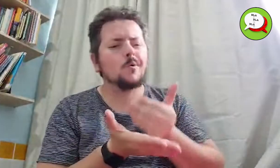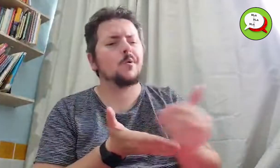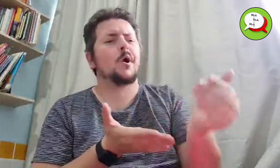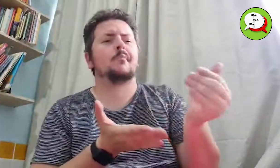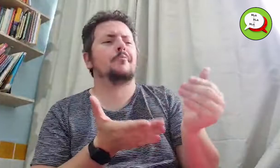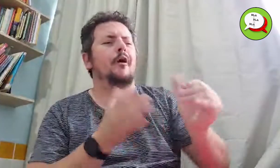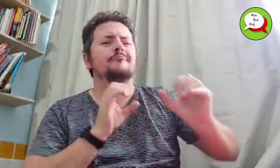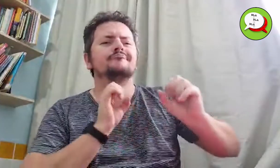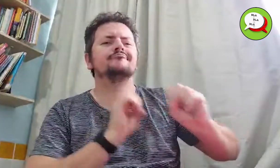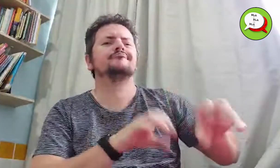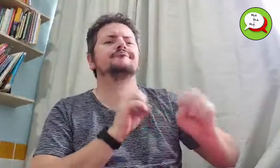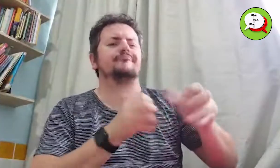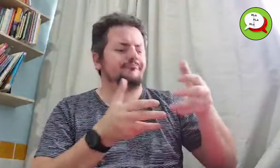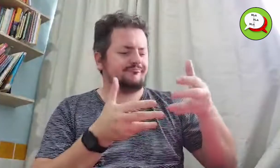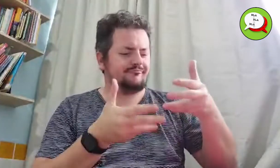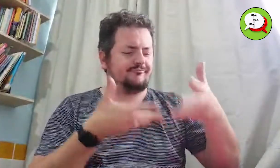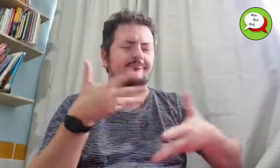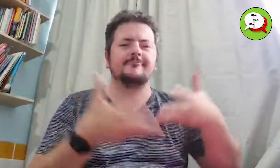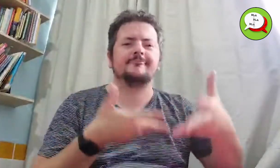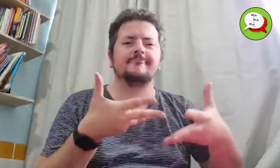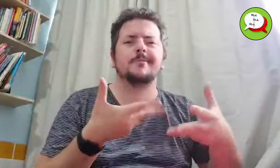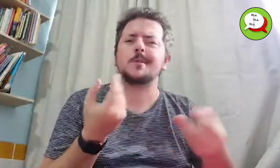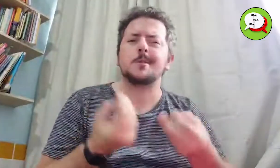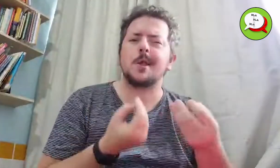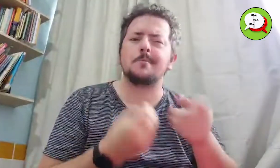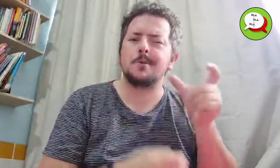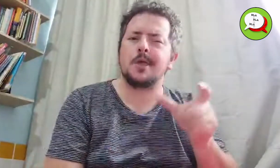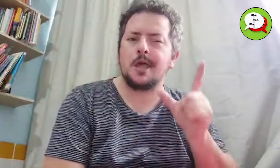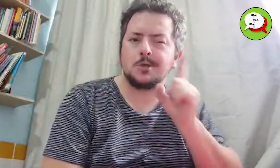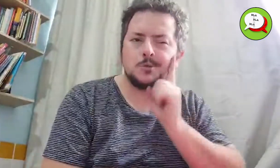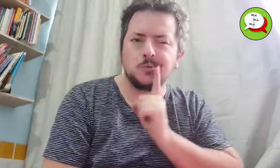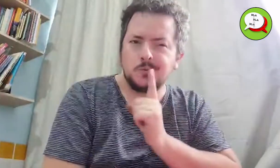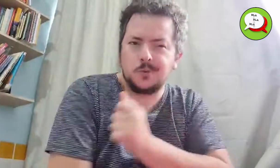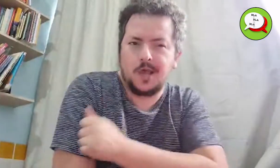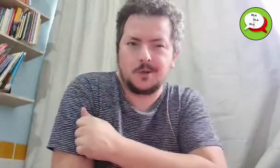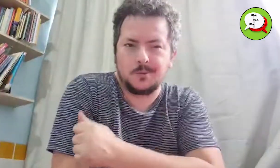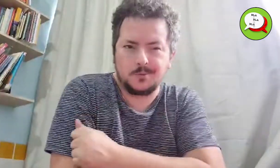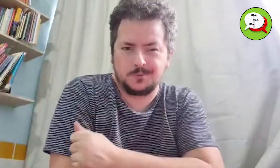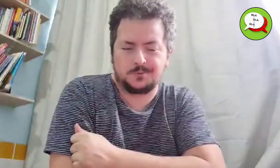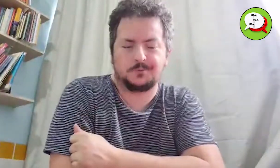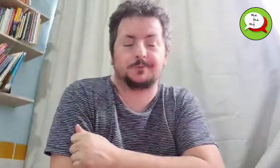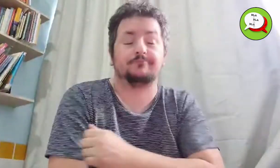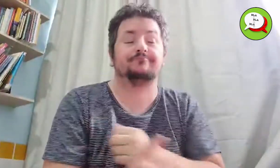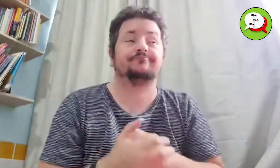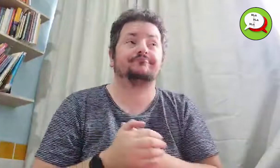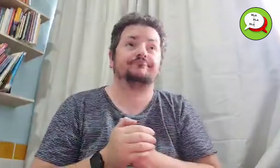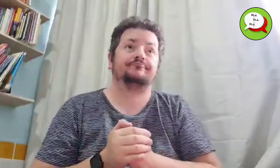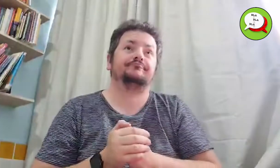Bom, e aí sobre a pergunta, como começar a ensinar um aluno surdo?